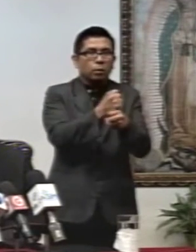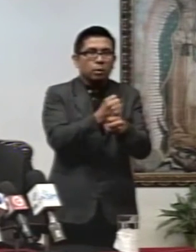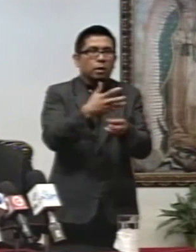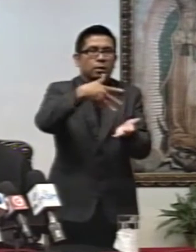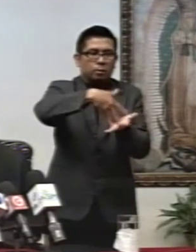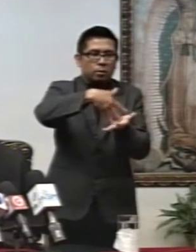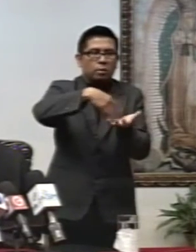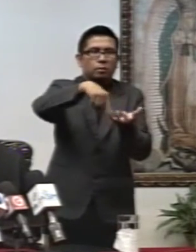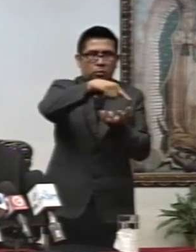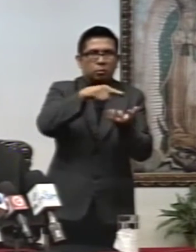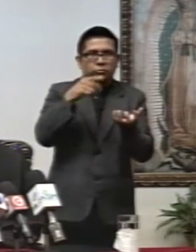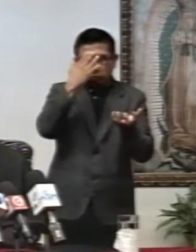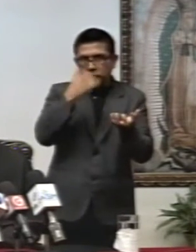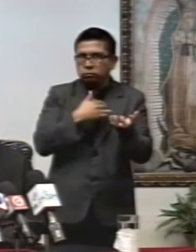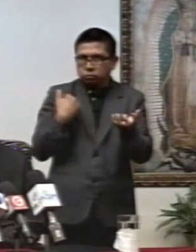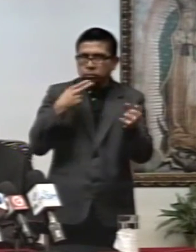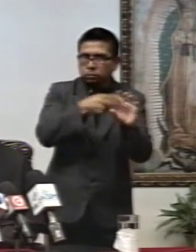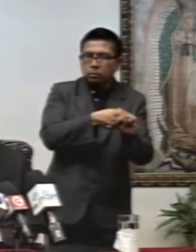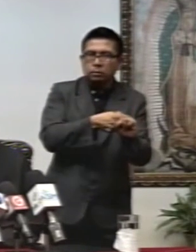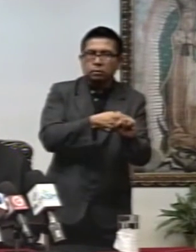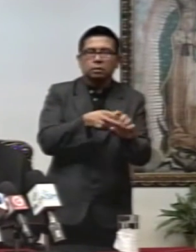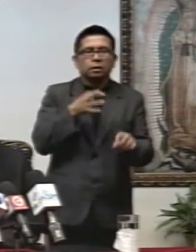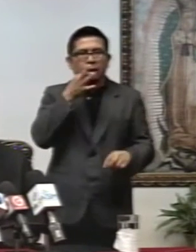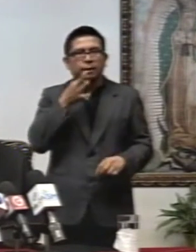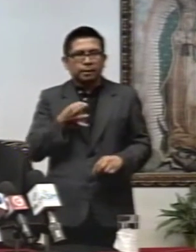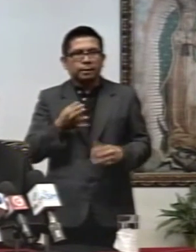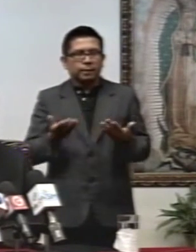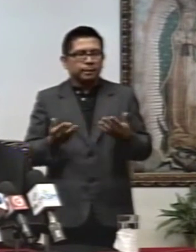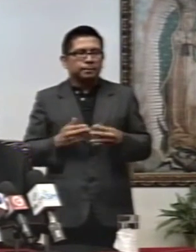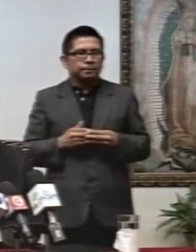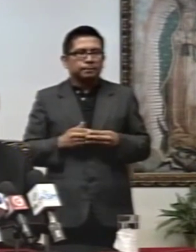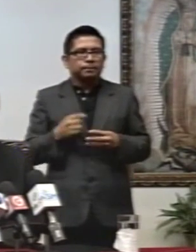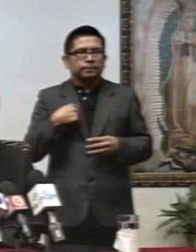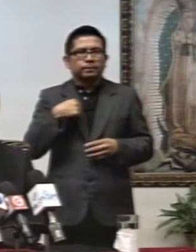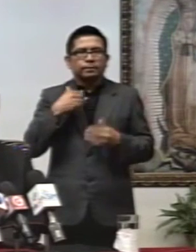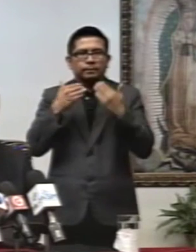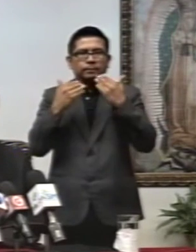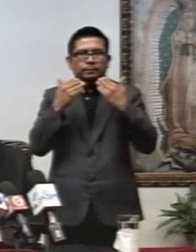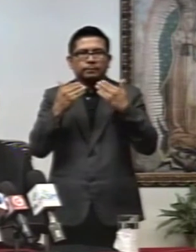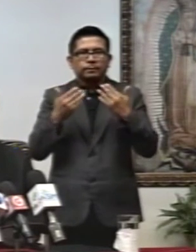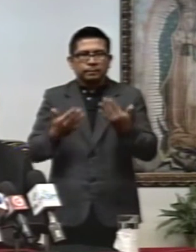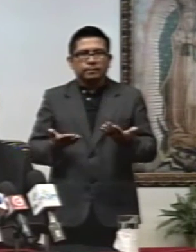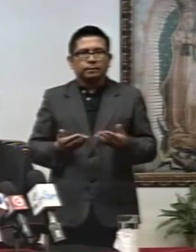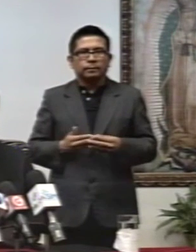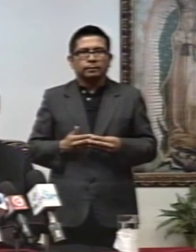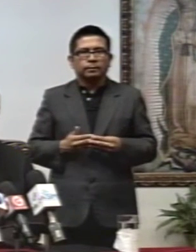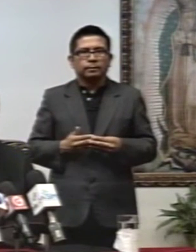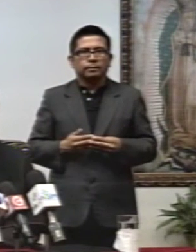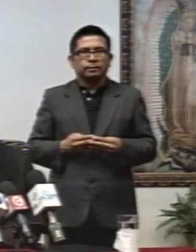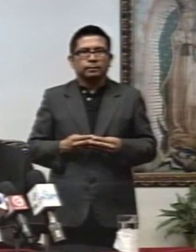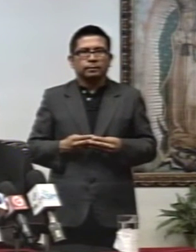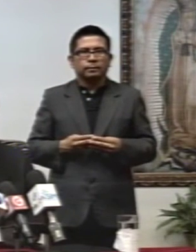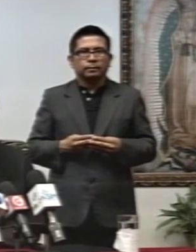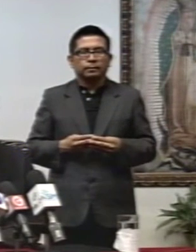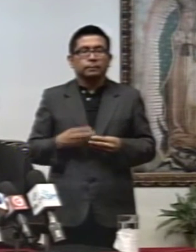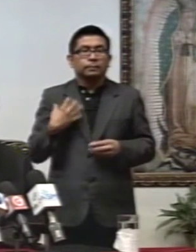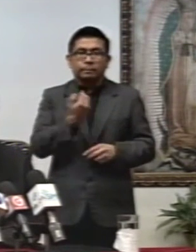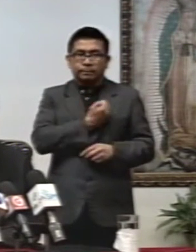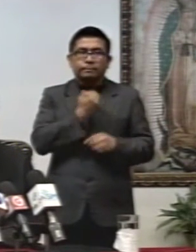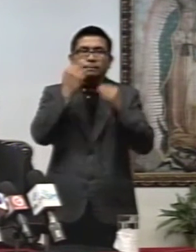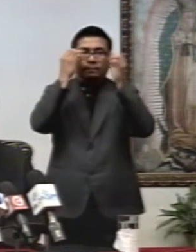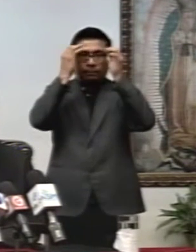Sí, sí, en realidad lo que yo he dicho, esa es nuestra preocupación.